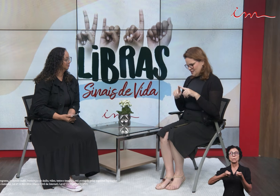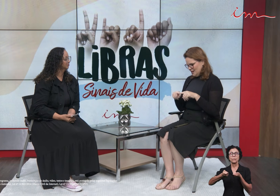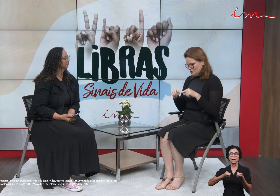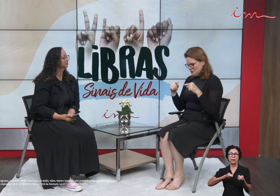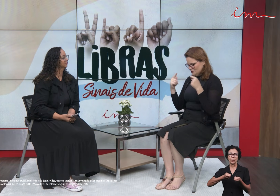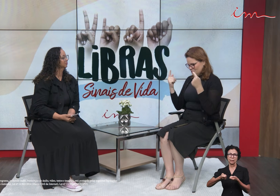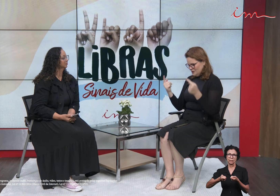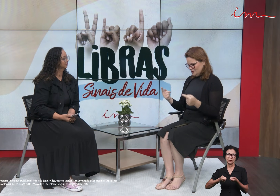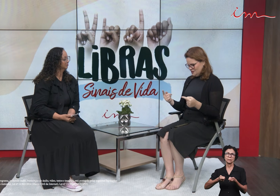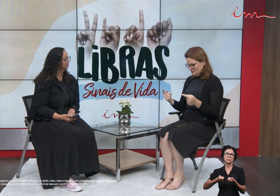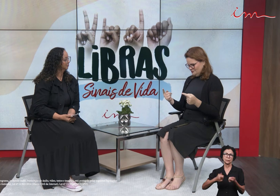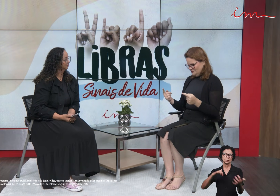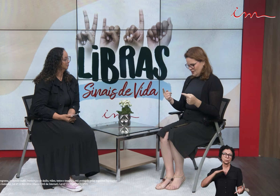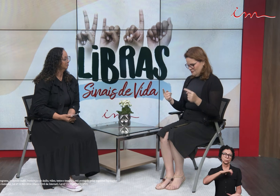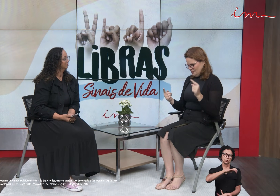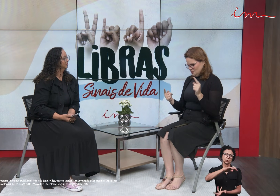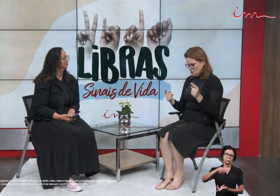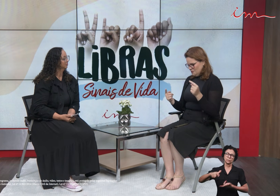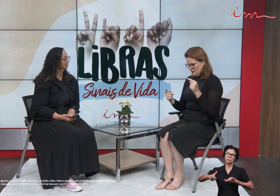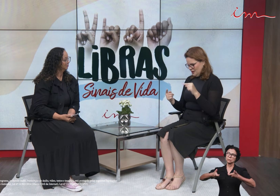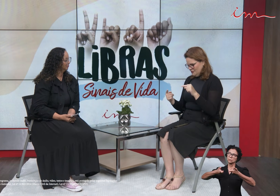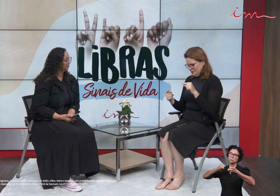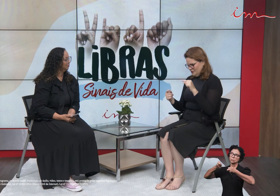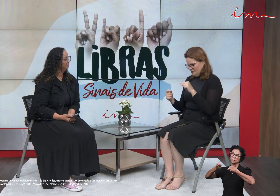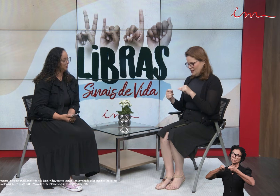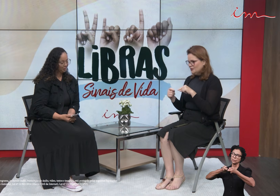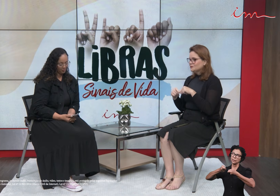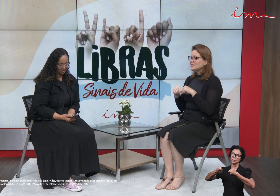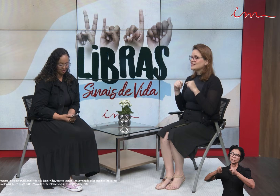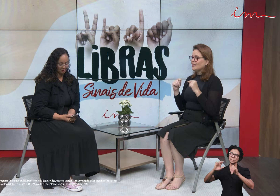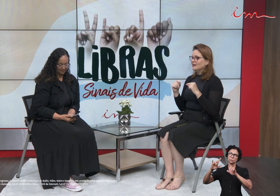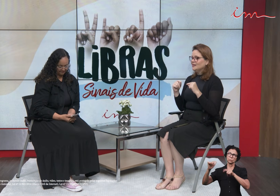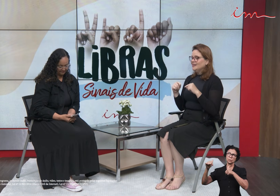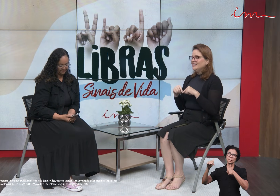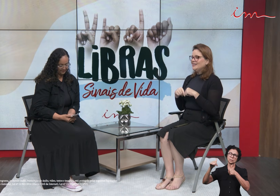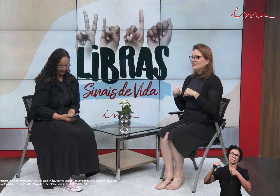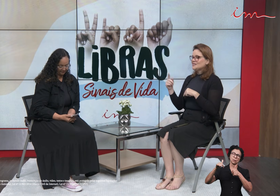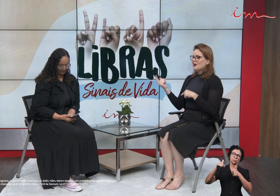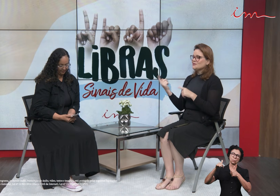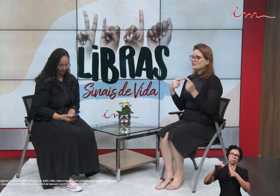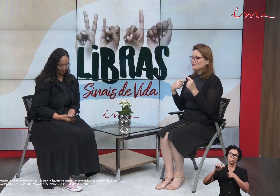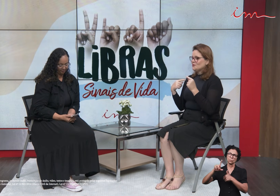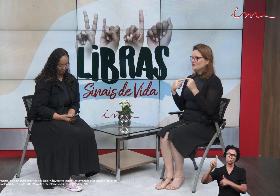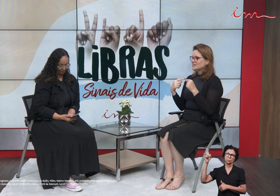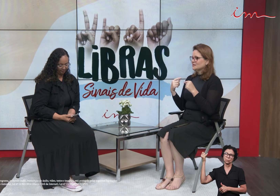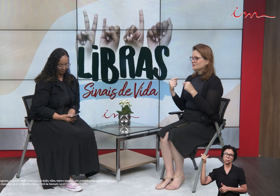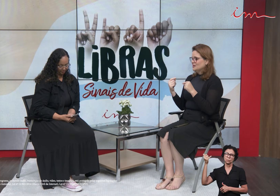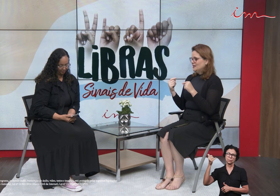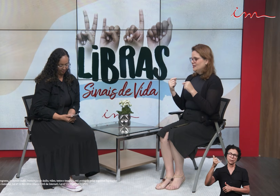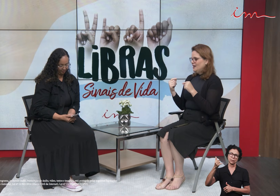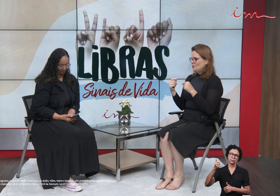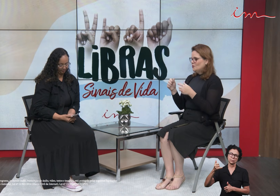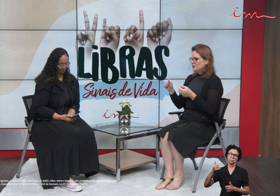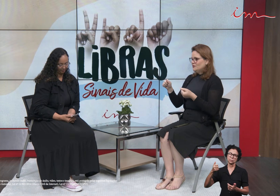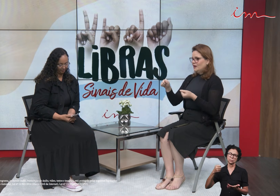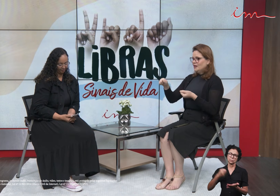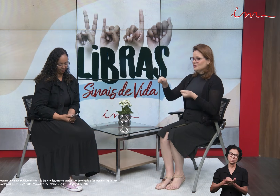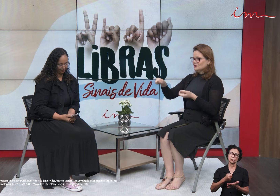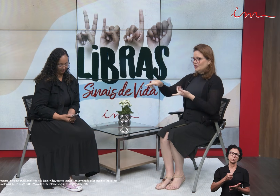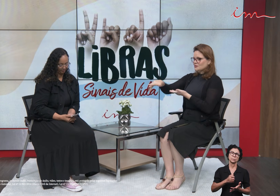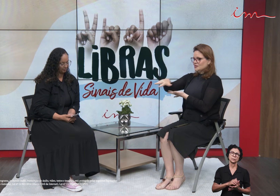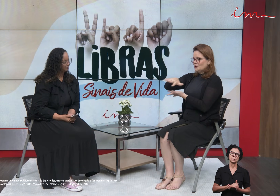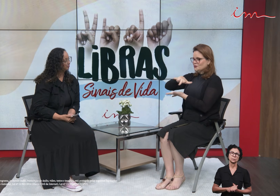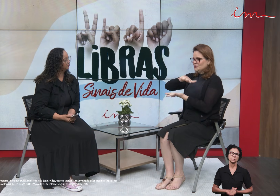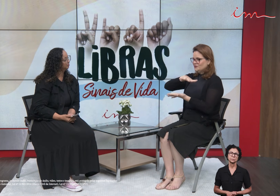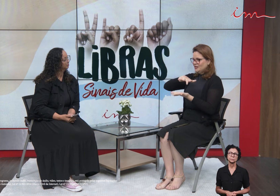universo está aos teus pés, pela sua palavra firmado está". E aí nós estávamos conversando, né, o